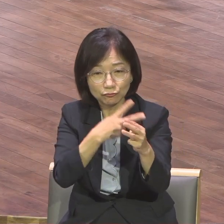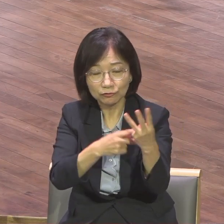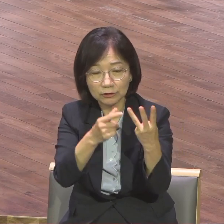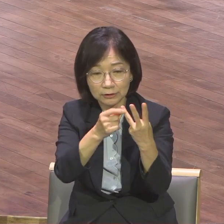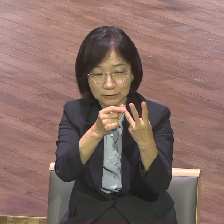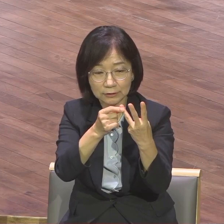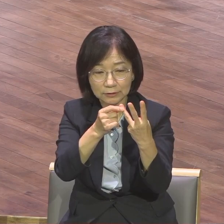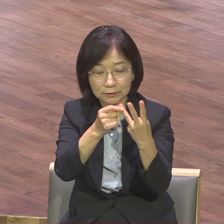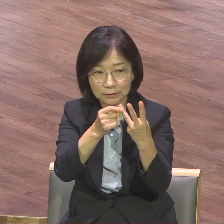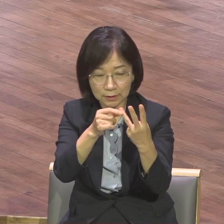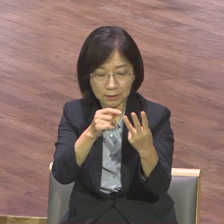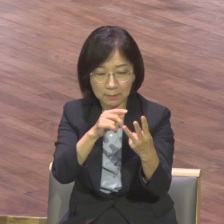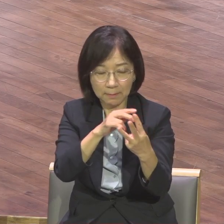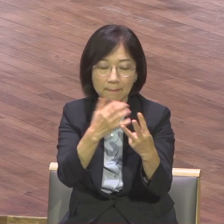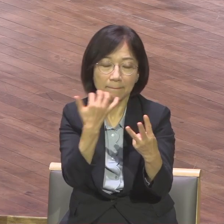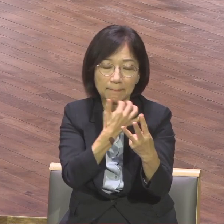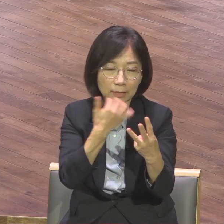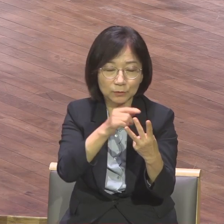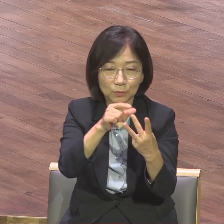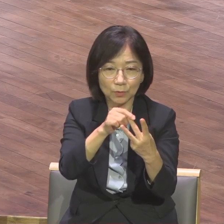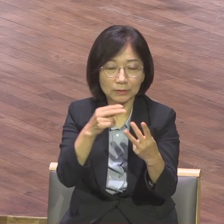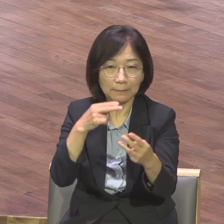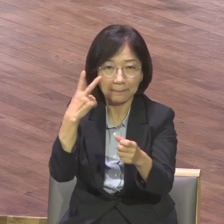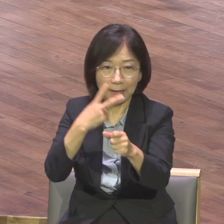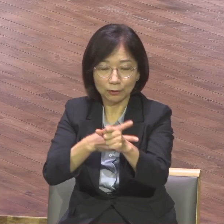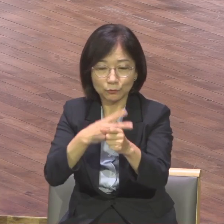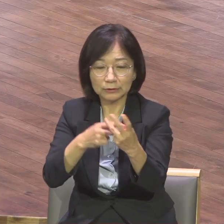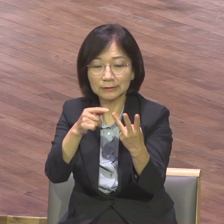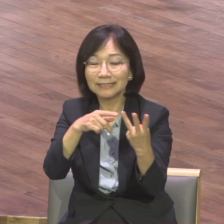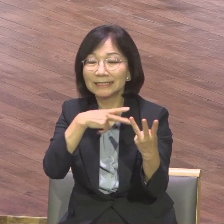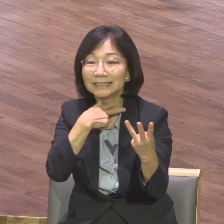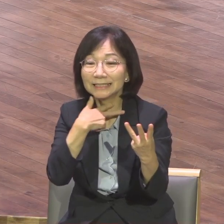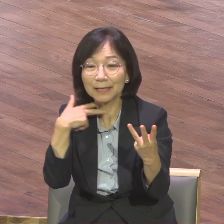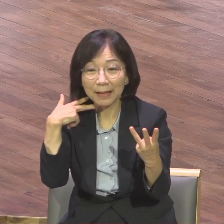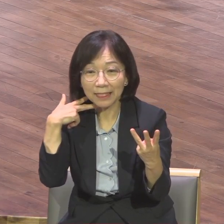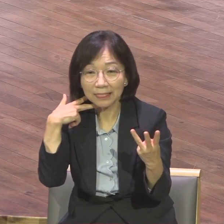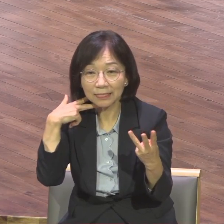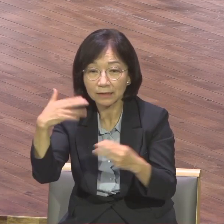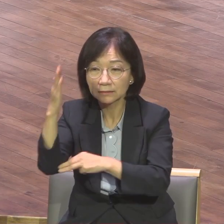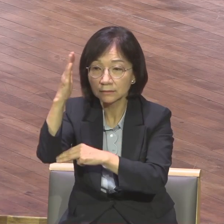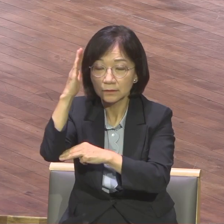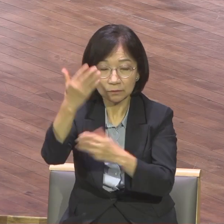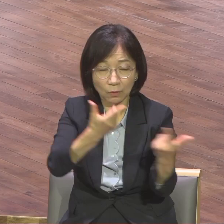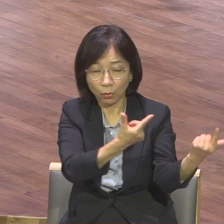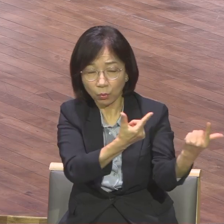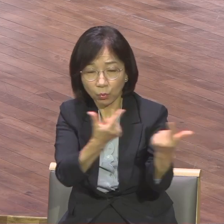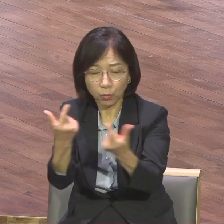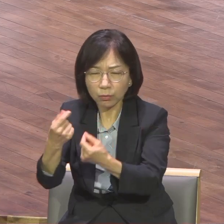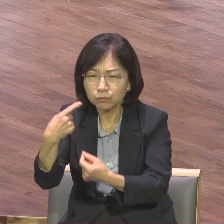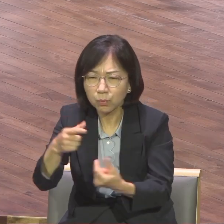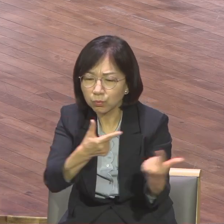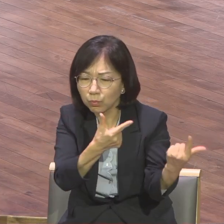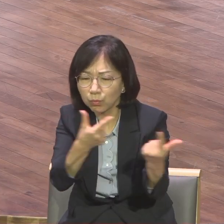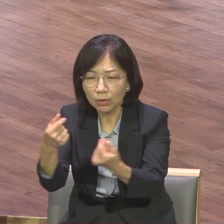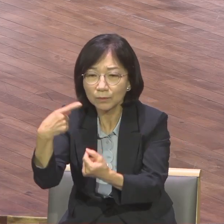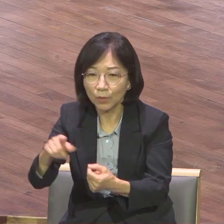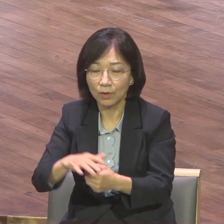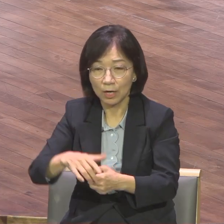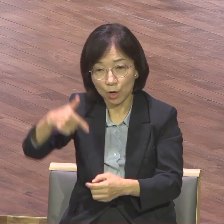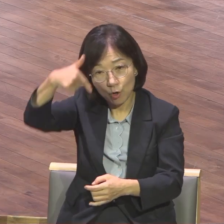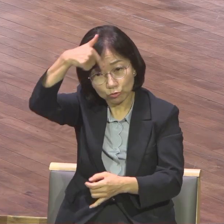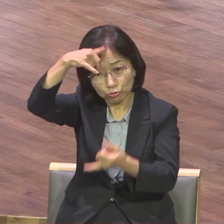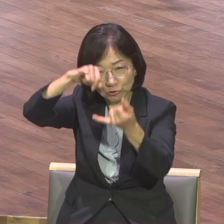설교의 공통점은 메시지를 선포한 모두가 다 뭐예요? 구약의 역사를, 구약 성경